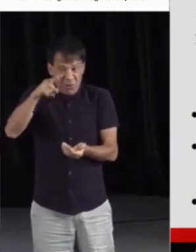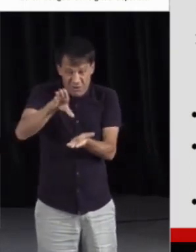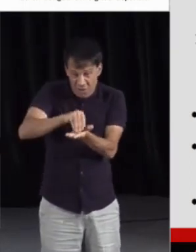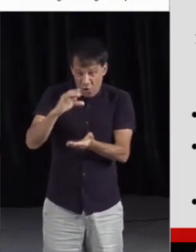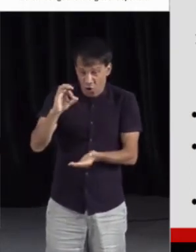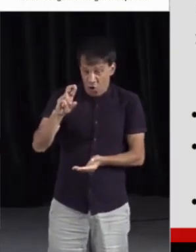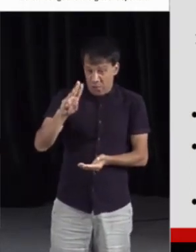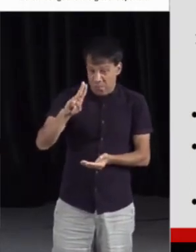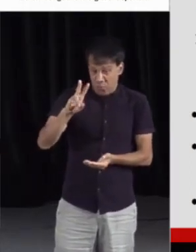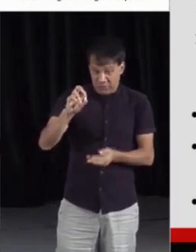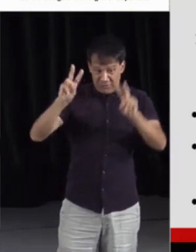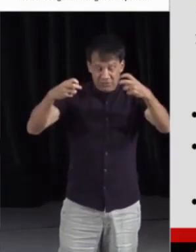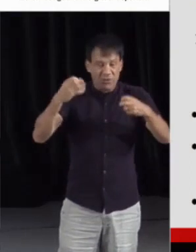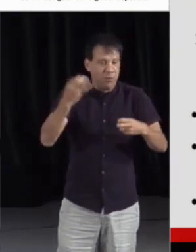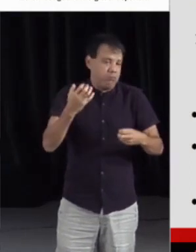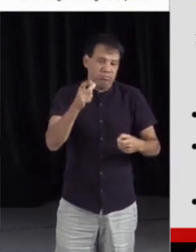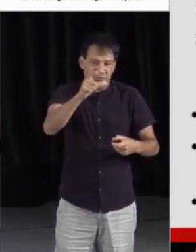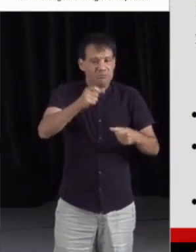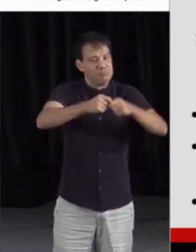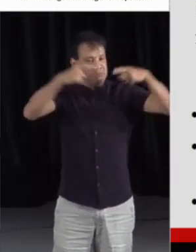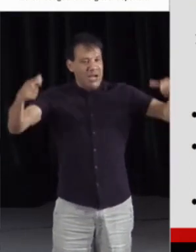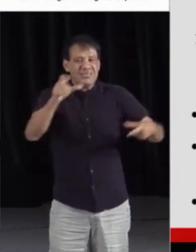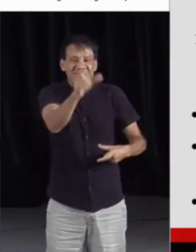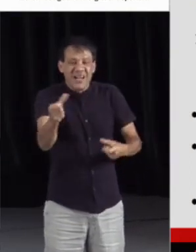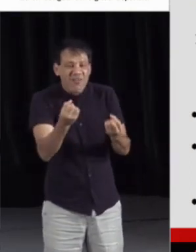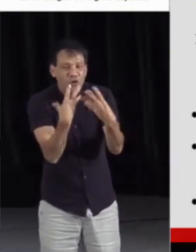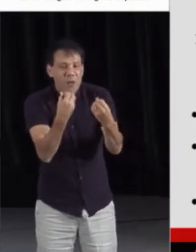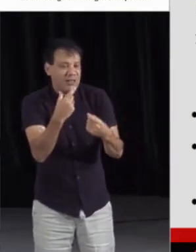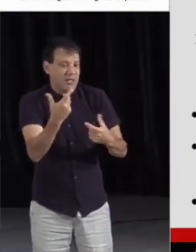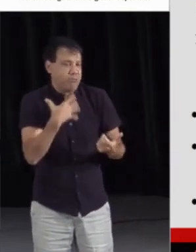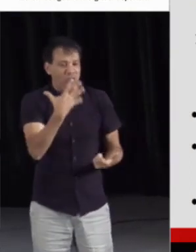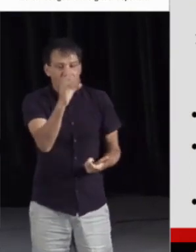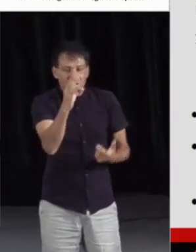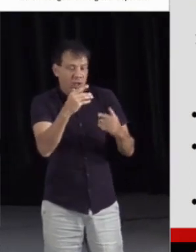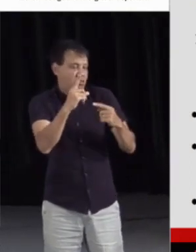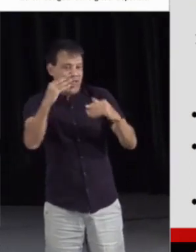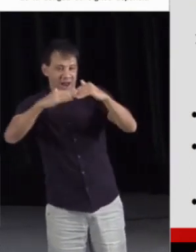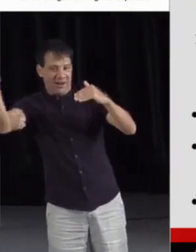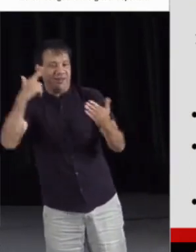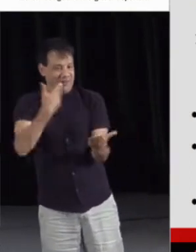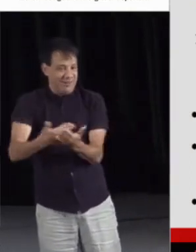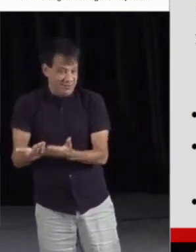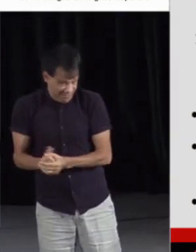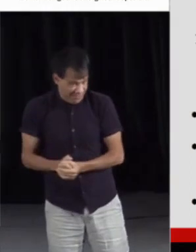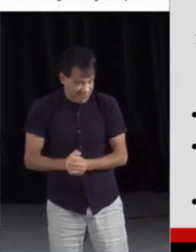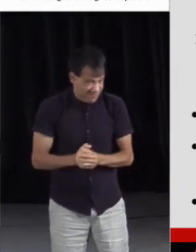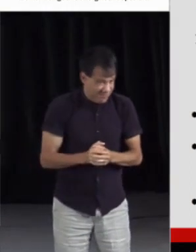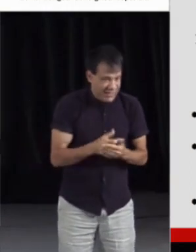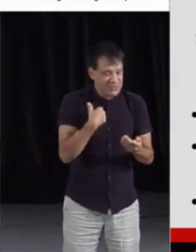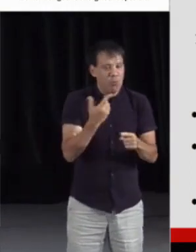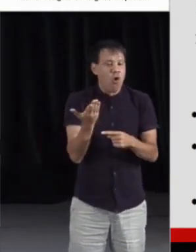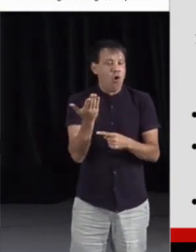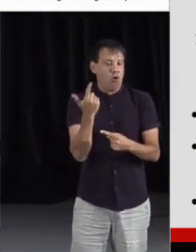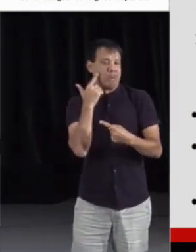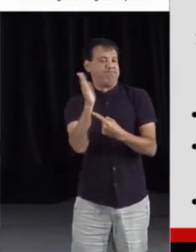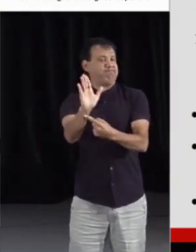certificación y reflexión, pero que sí nos dan una idea de lo que existe en la lengua de signos, y a nivel de informantes tuvimos